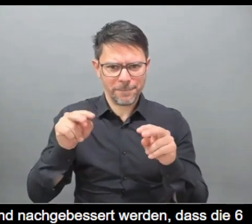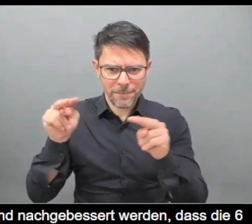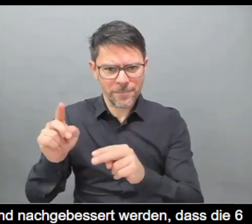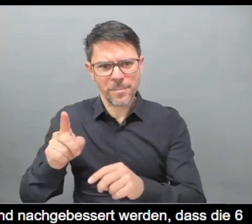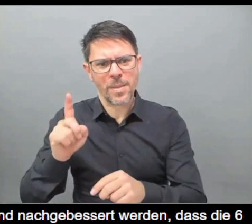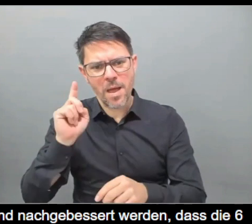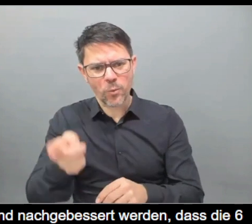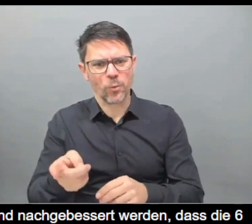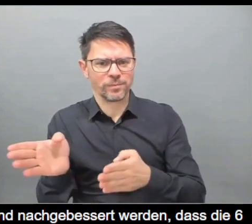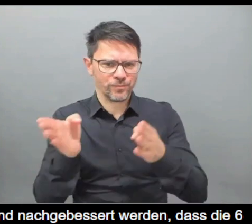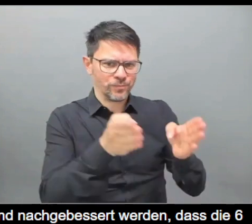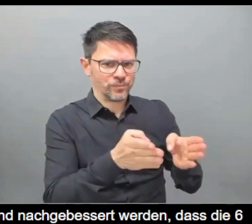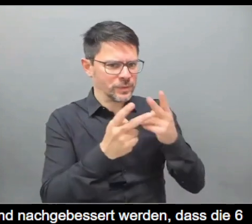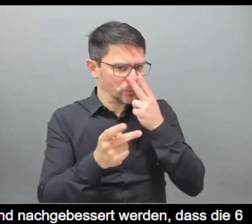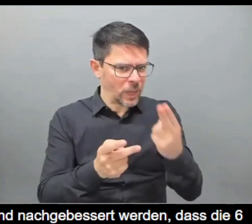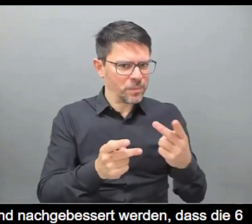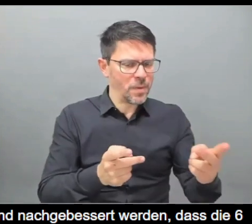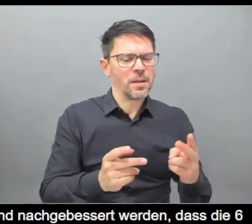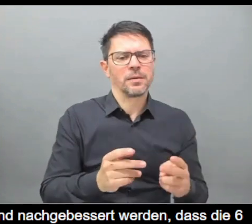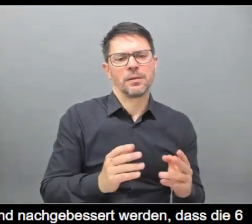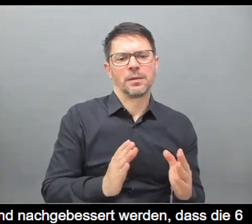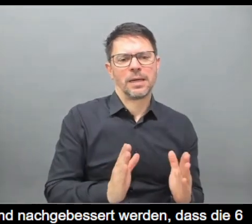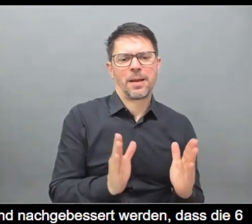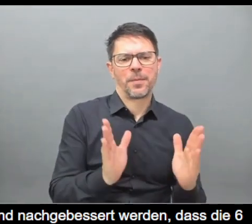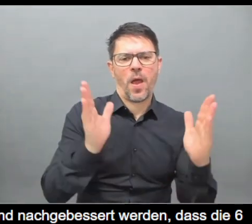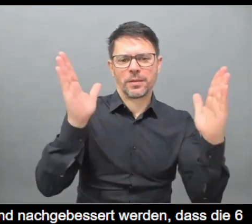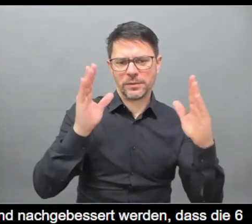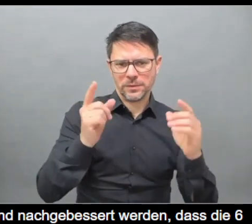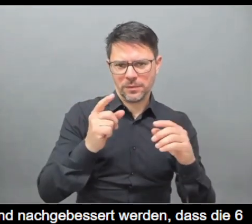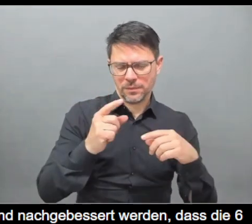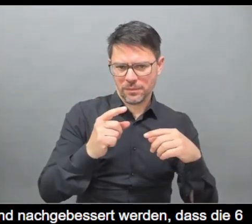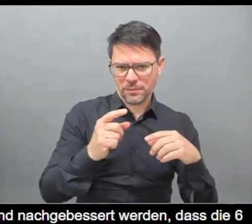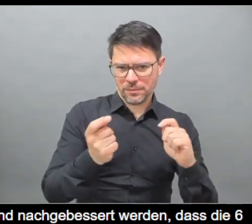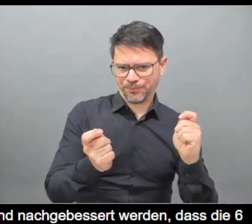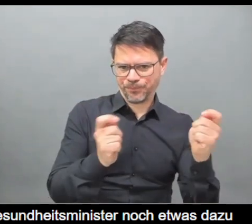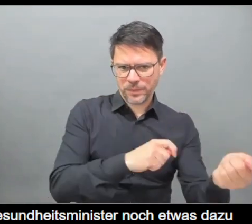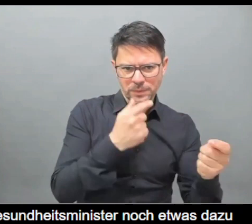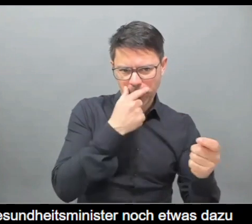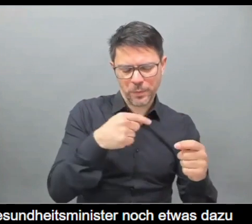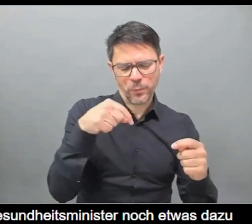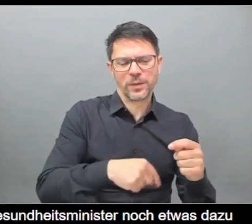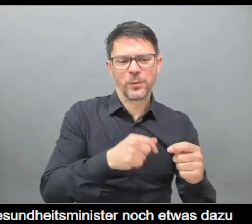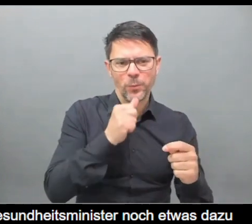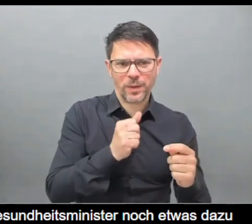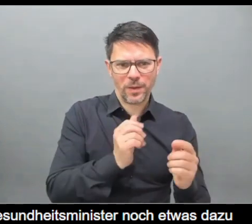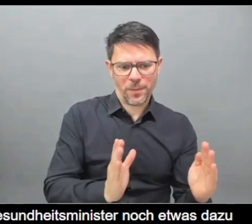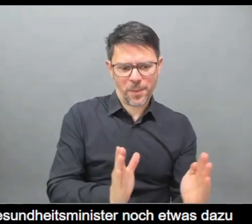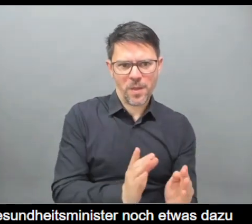Möglichkeit der Gewinnung der Fachkräfte betrifft. Wenn man sich die aktuell vorliegenden Reformpläne ansieht, dann